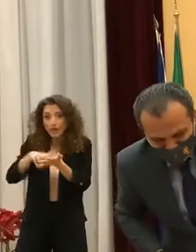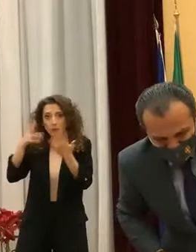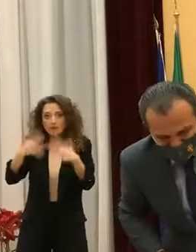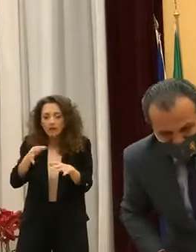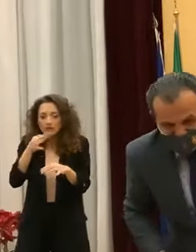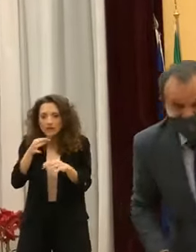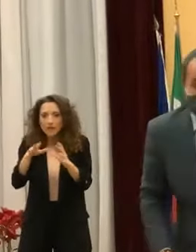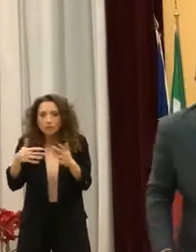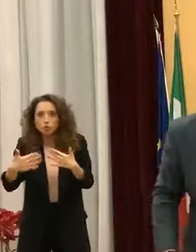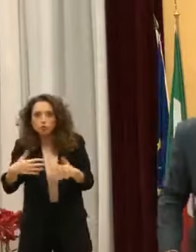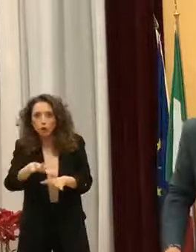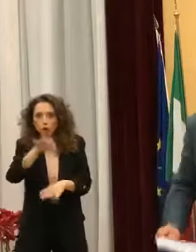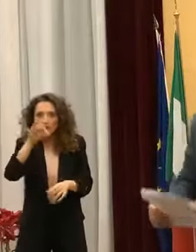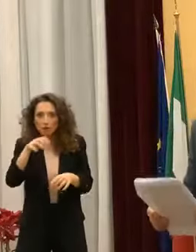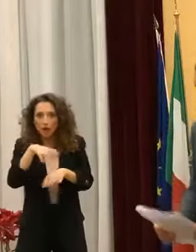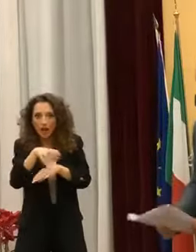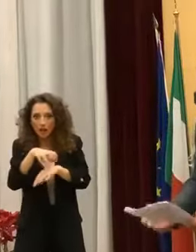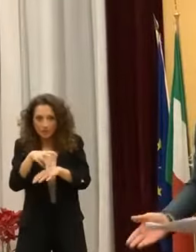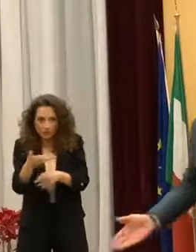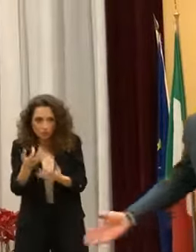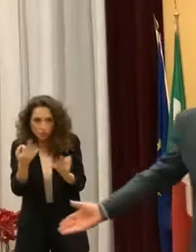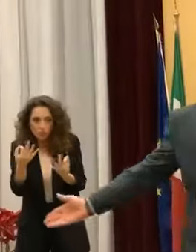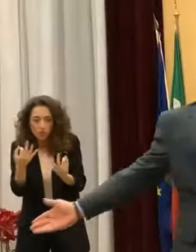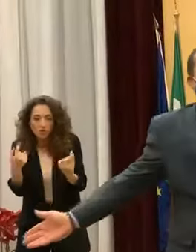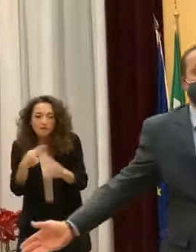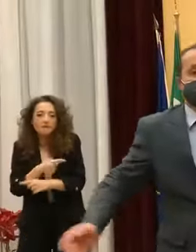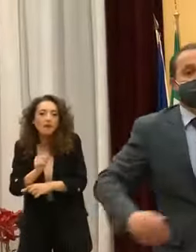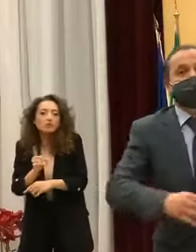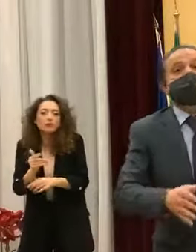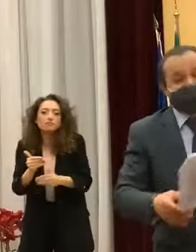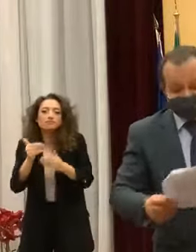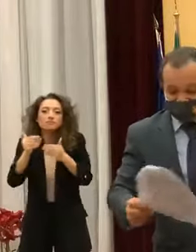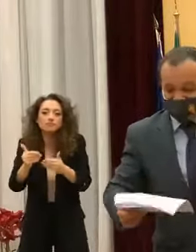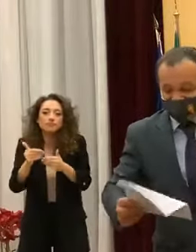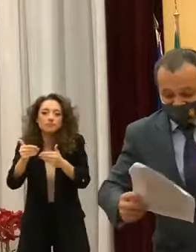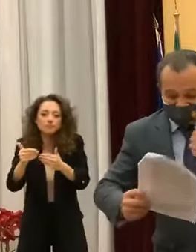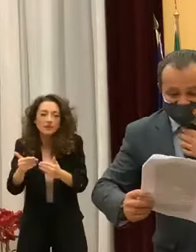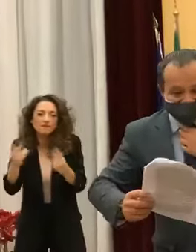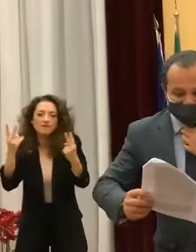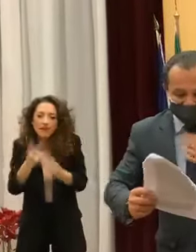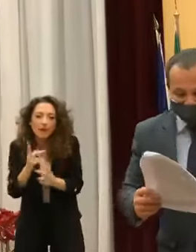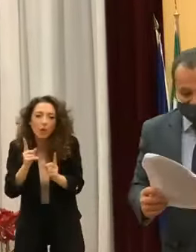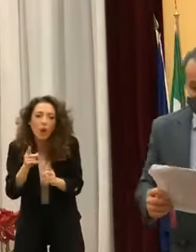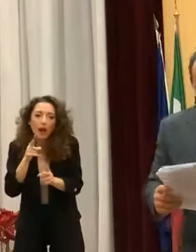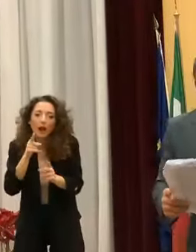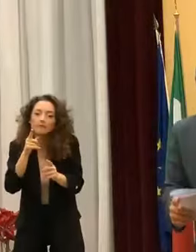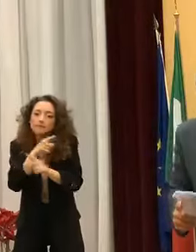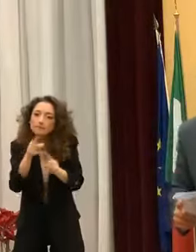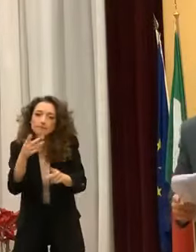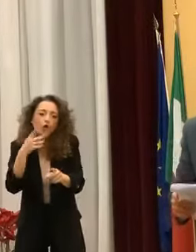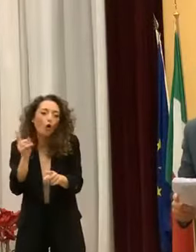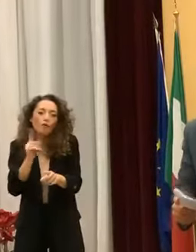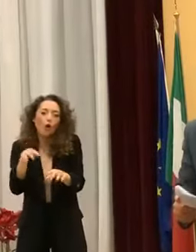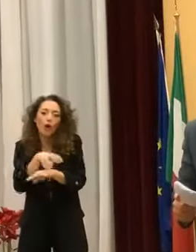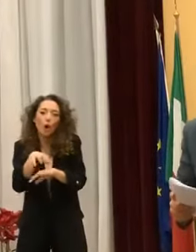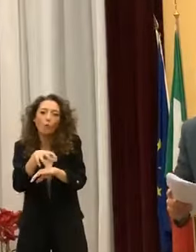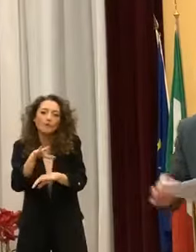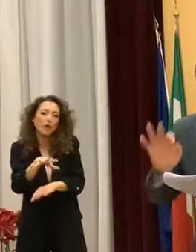tempo? Perché non volevate nominare nessun commissario. Questa è la verità. Non volevate